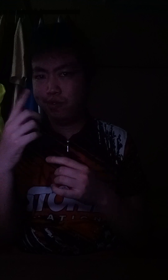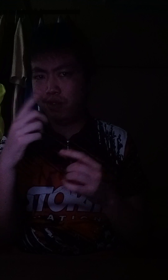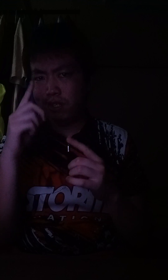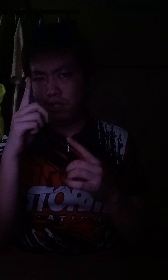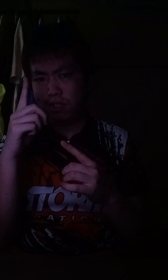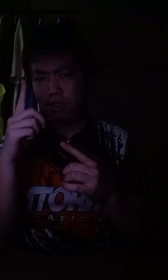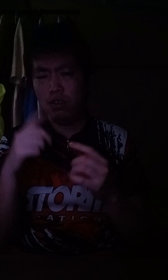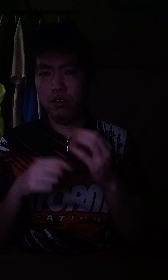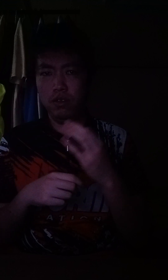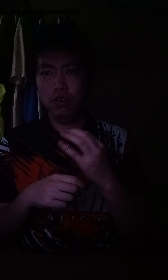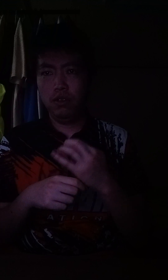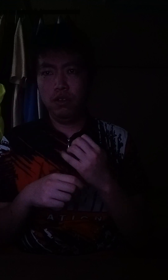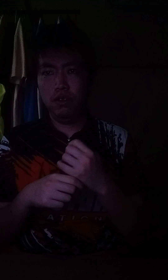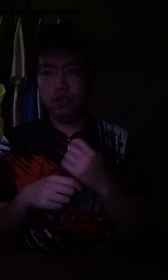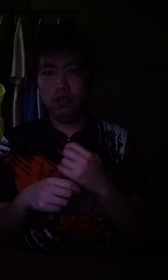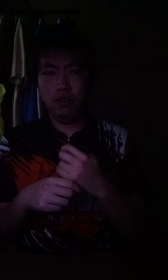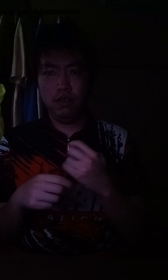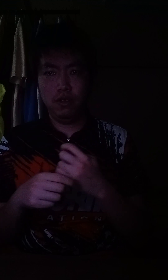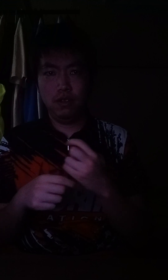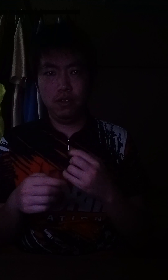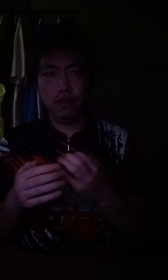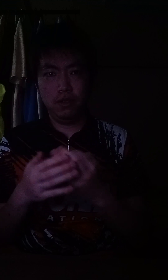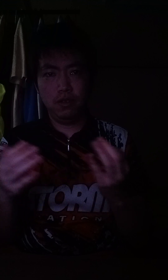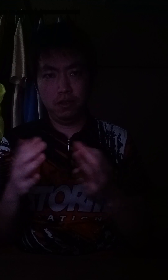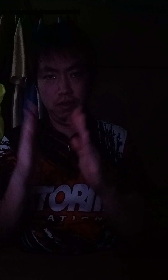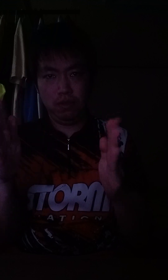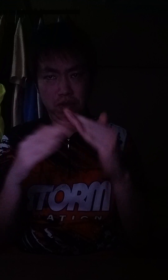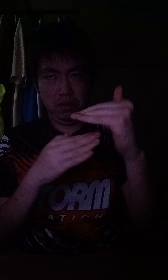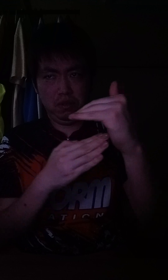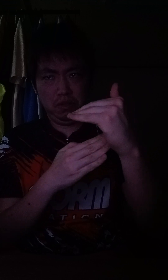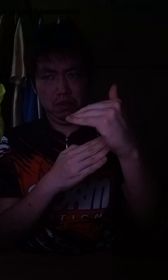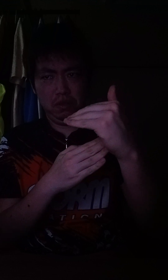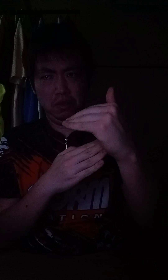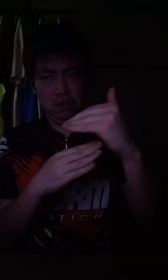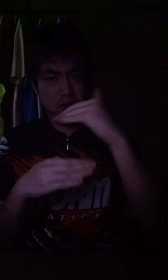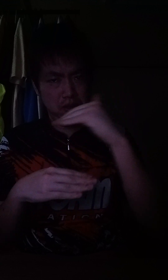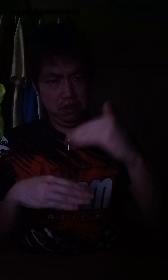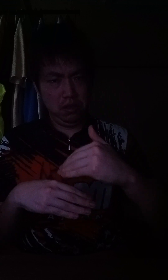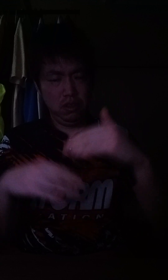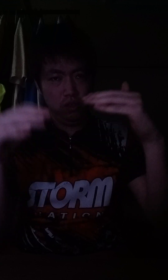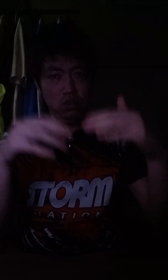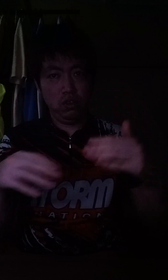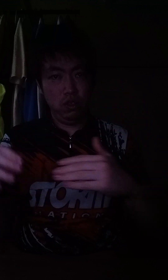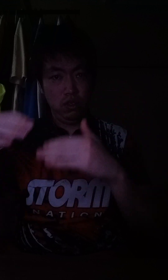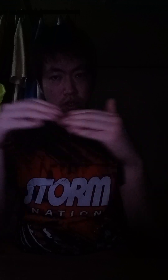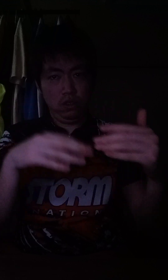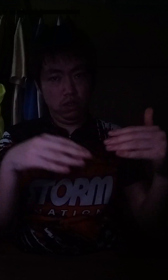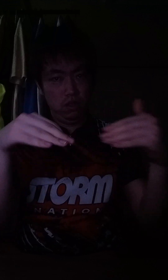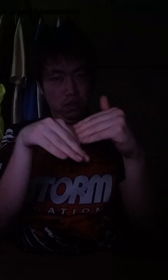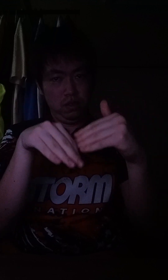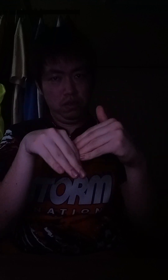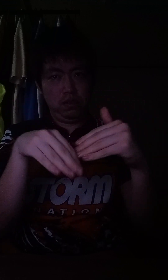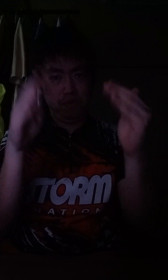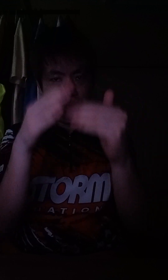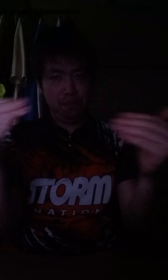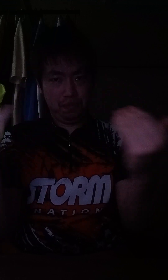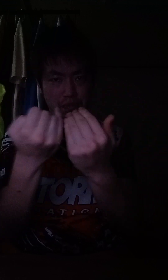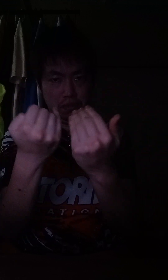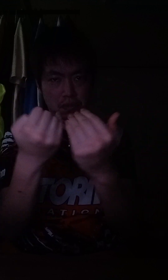1번인가 이렇게 돼 있어야 되는데 이렇게 돼 있는 거예요. 옆으로? 네, 옆으로 돌아가서 양쪽 다 이렇게 발바닥에